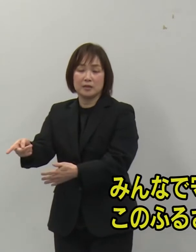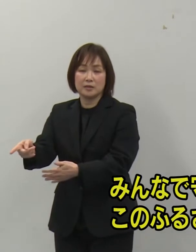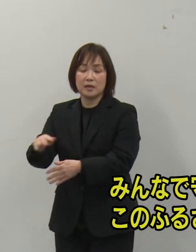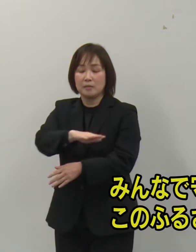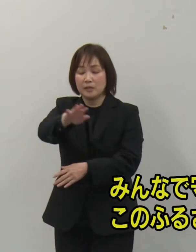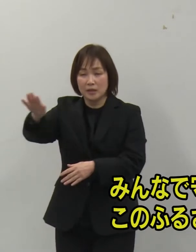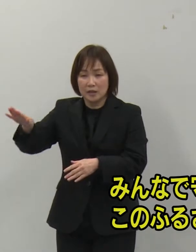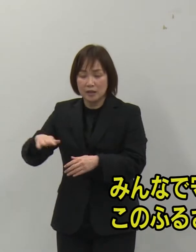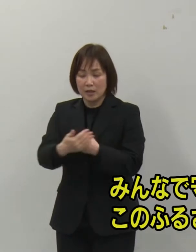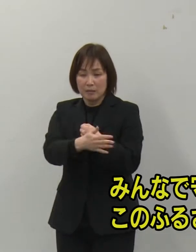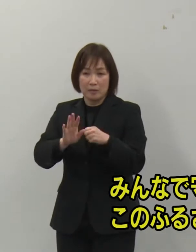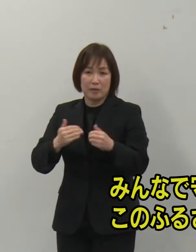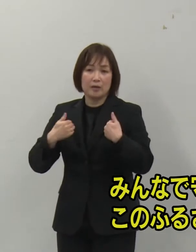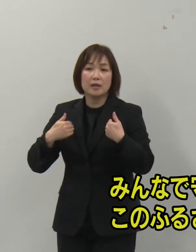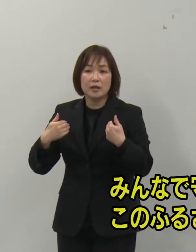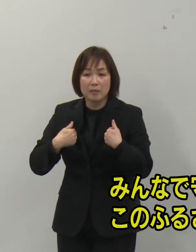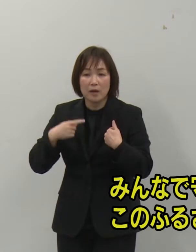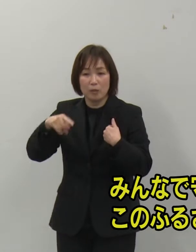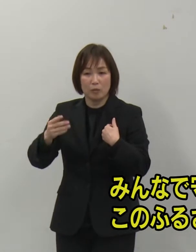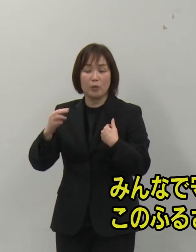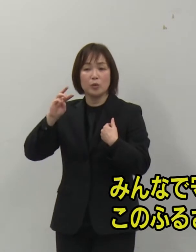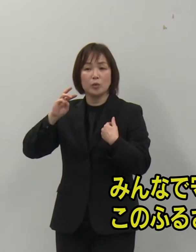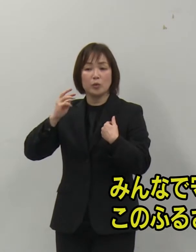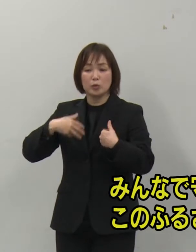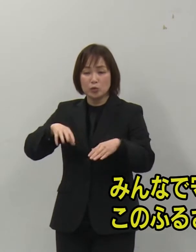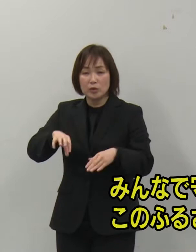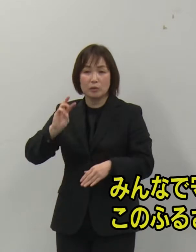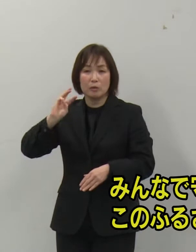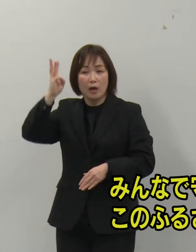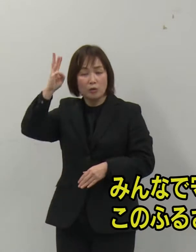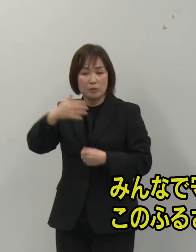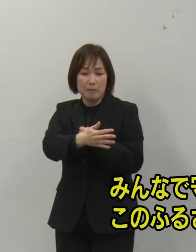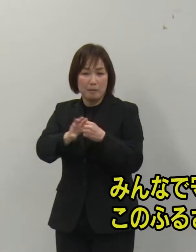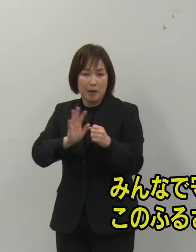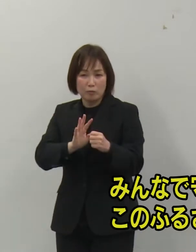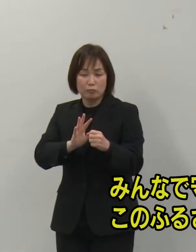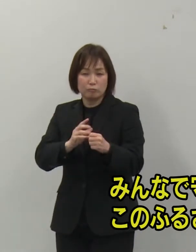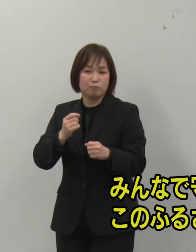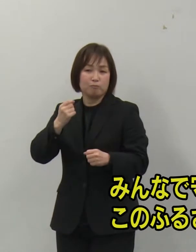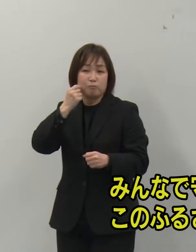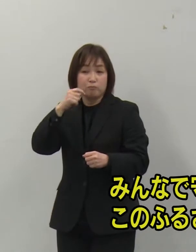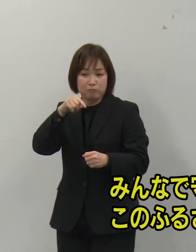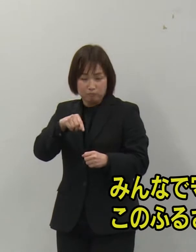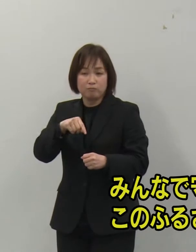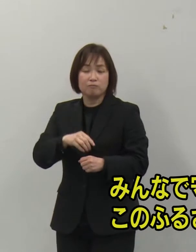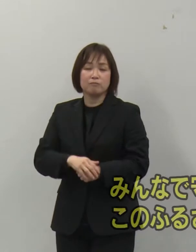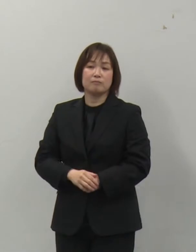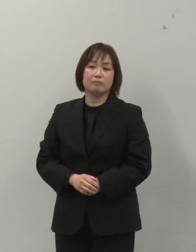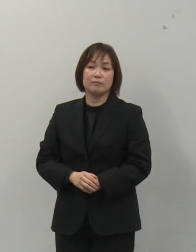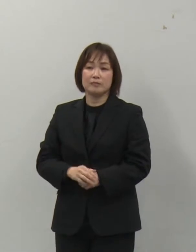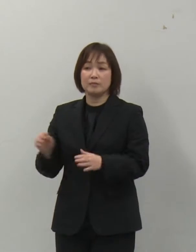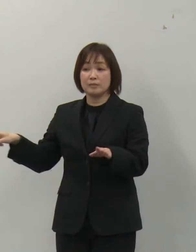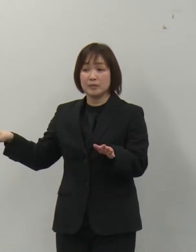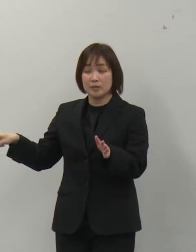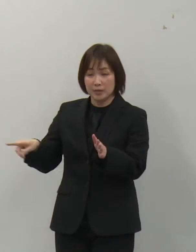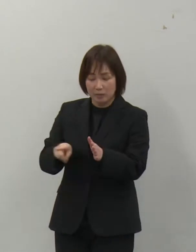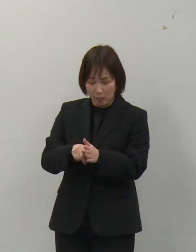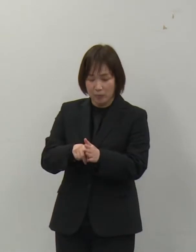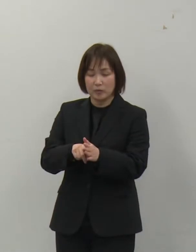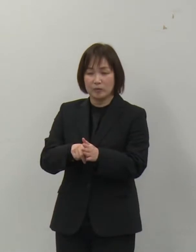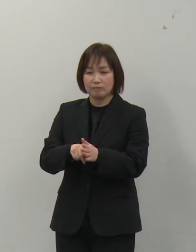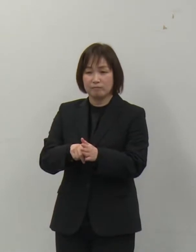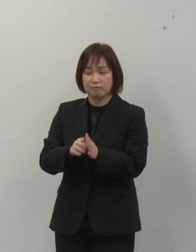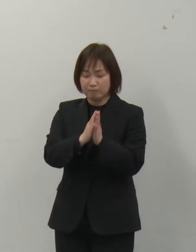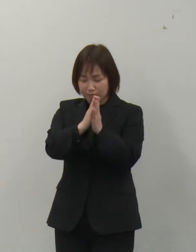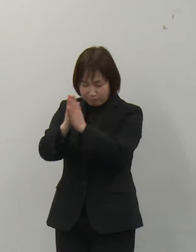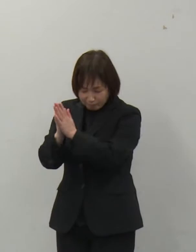んなで守らなければこのふるさと鹿児島を守ることはできません。これまでも強くお